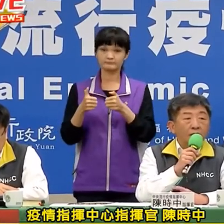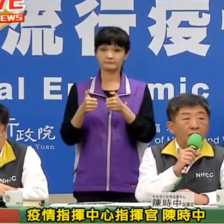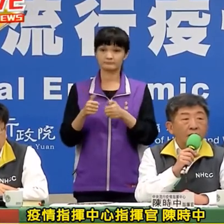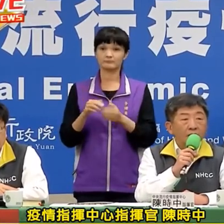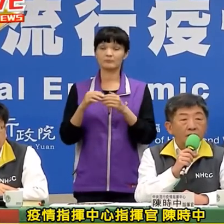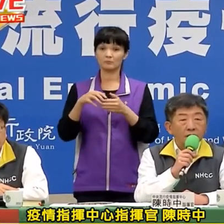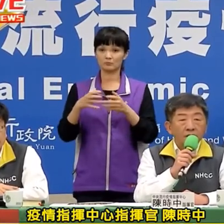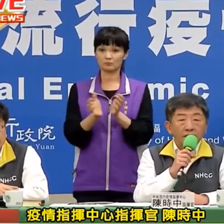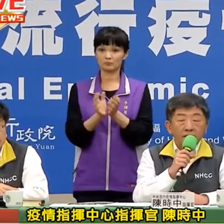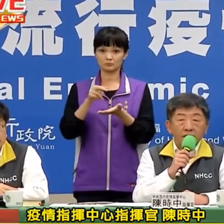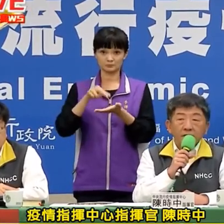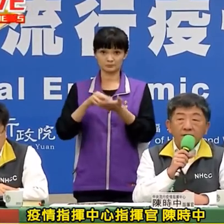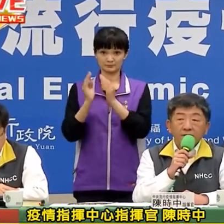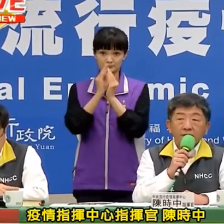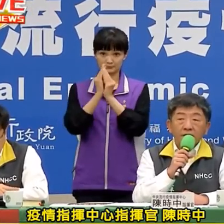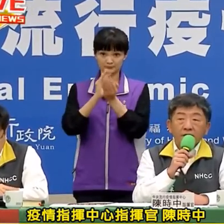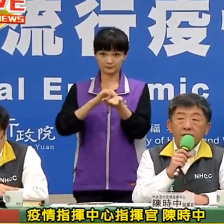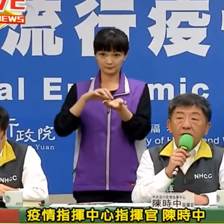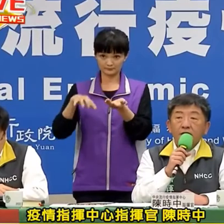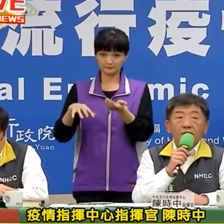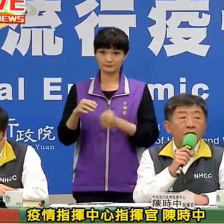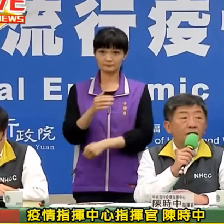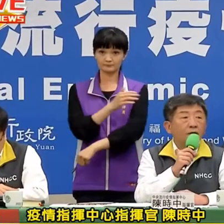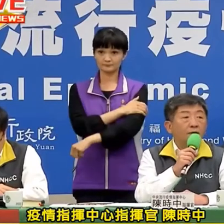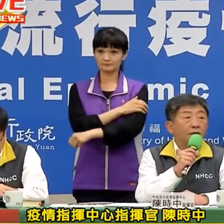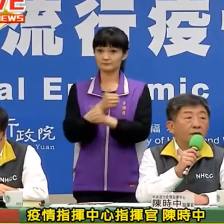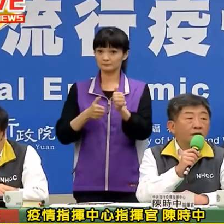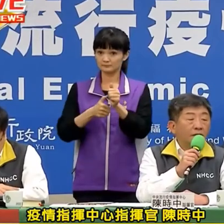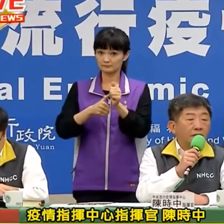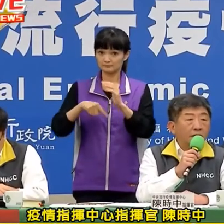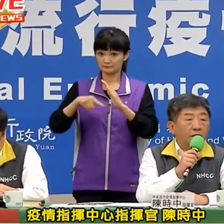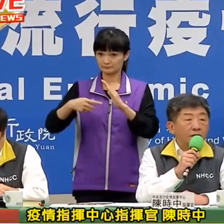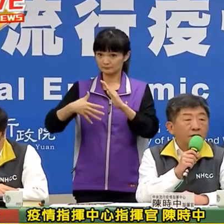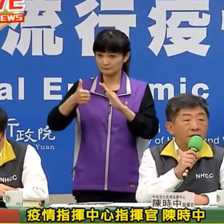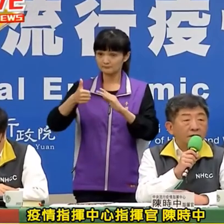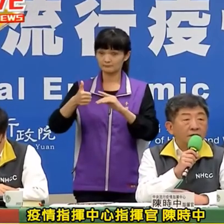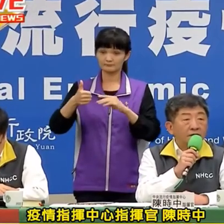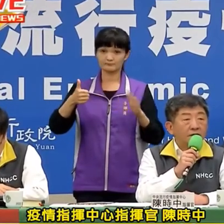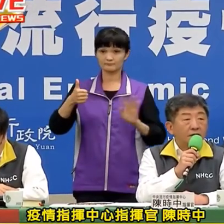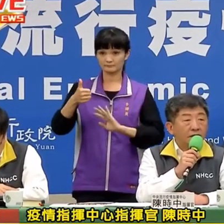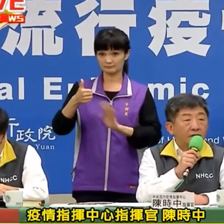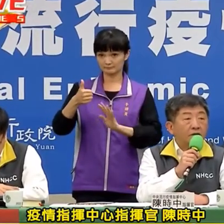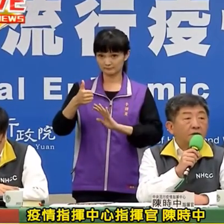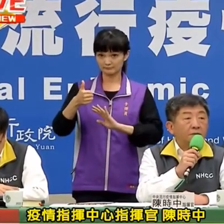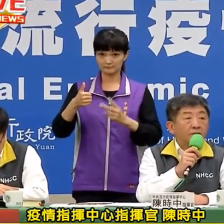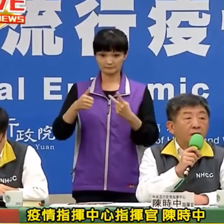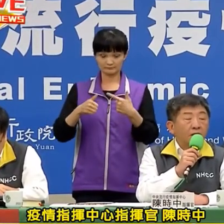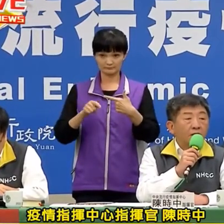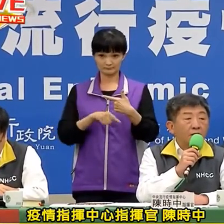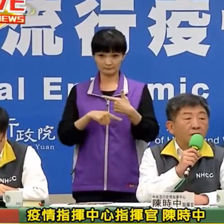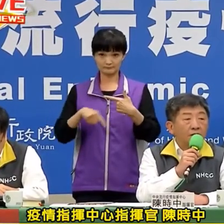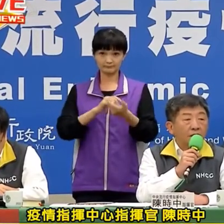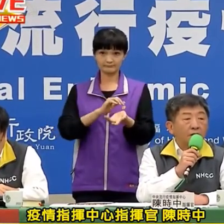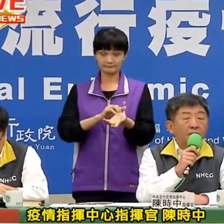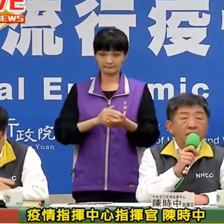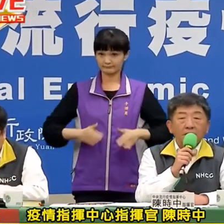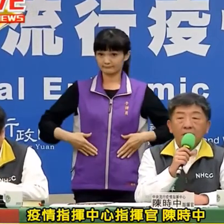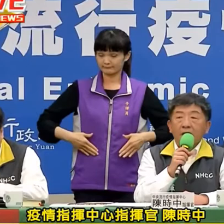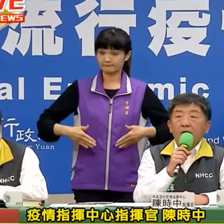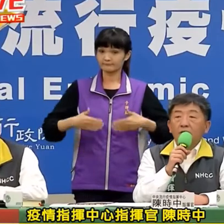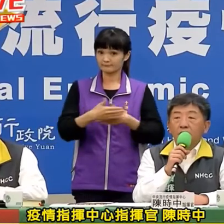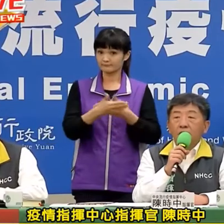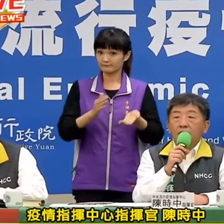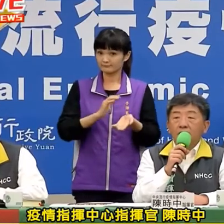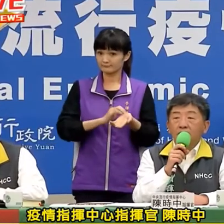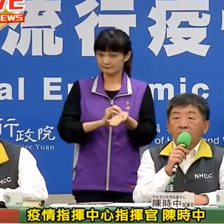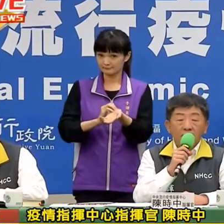园医院啊的陈志昌副院长率领的六位啊的急诊室的医师，哦，所以到了把